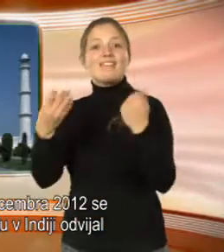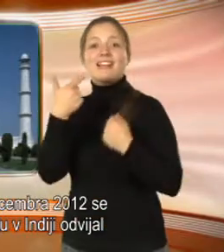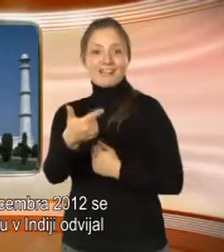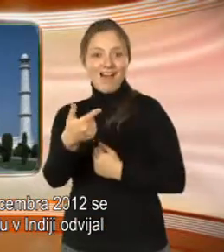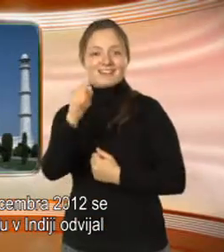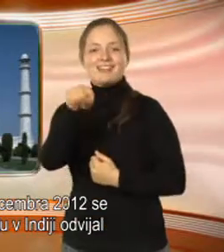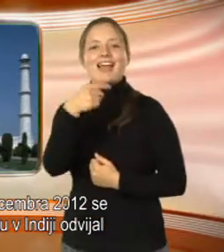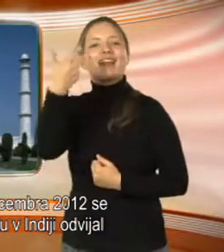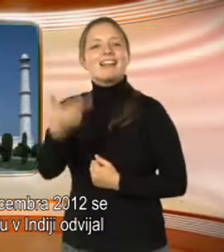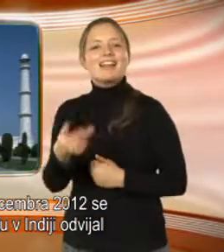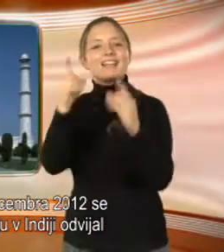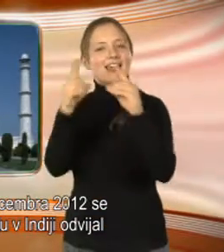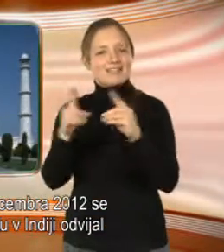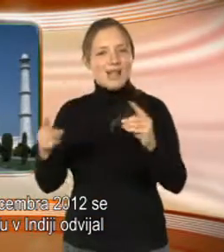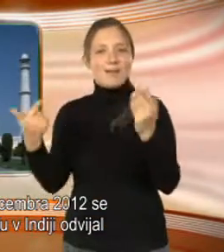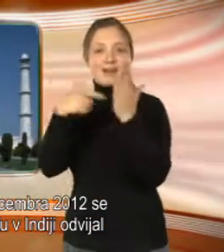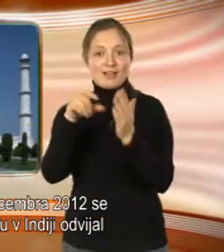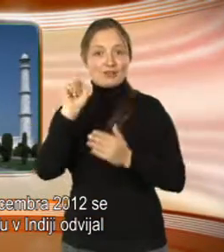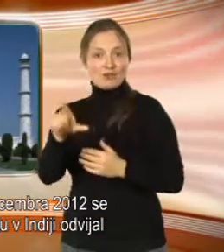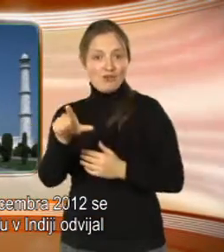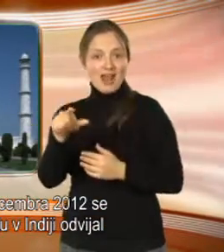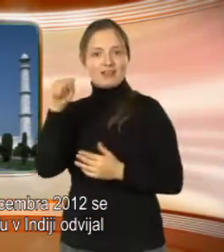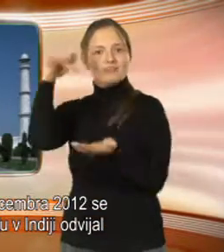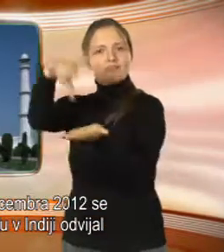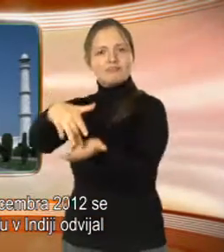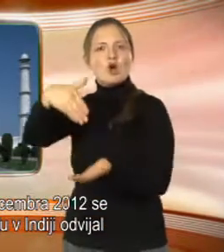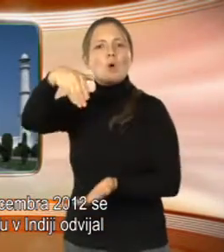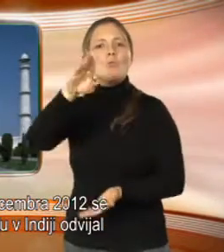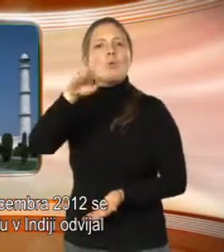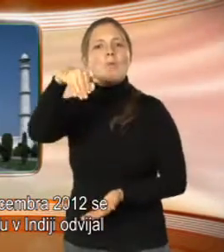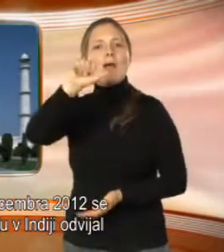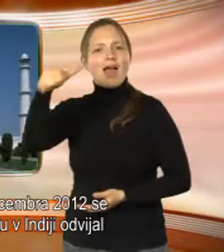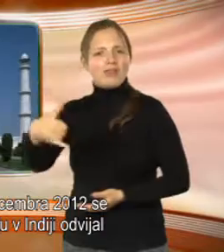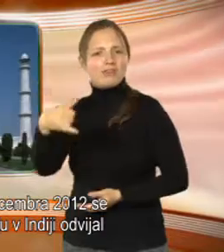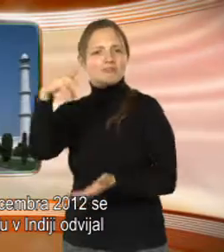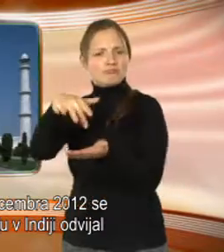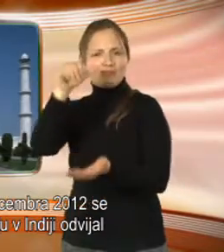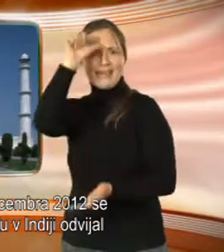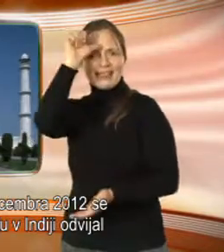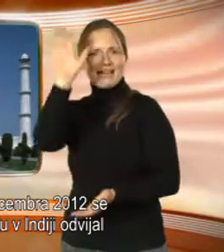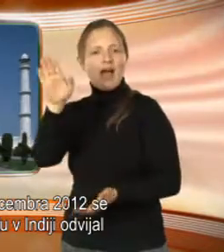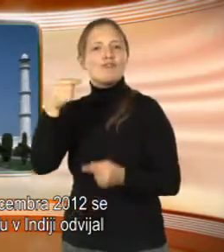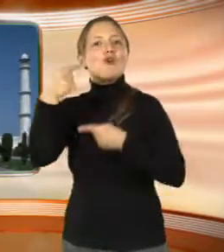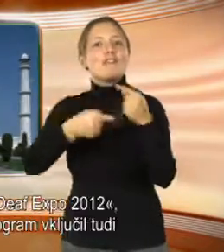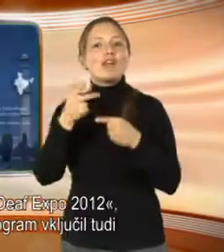devetindvajsetega in 30. decembra 2012 se je v Mumbaju v Indiji odvijal 3. indijski Death